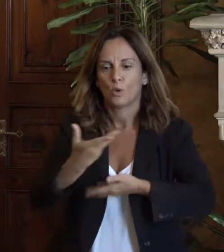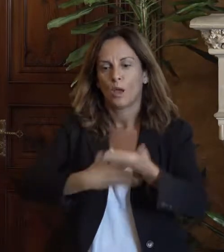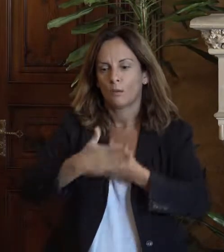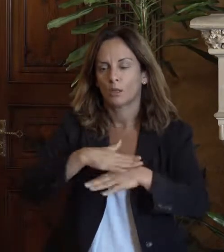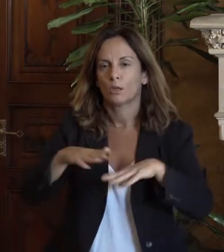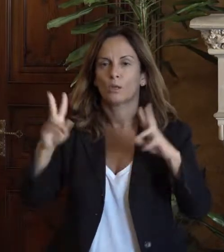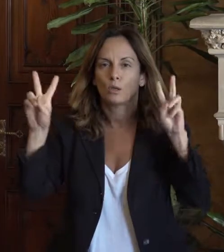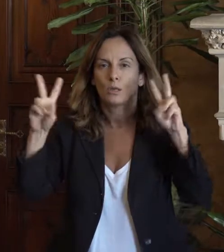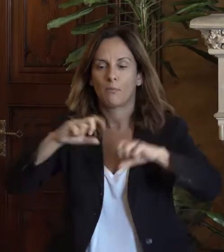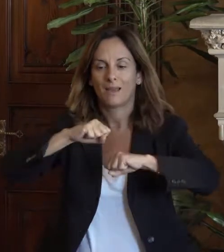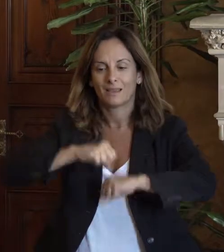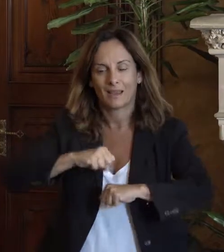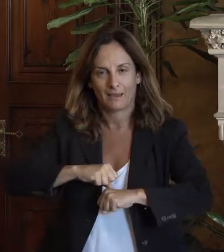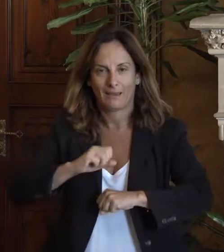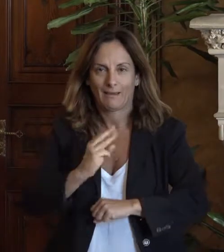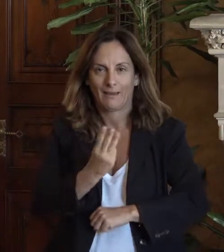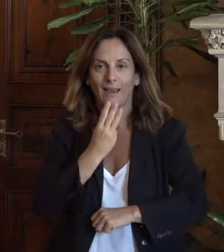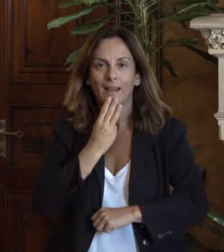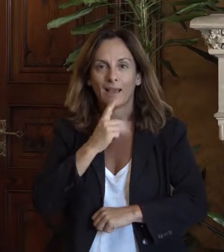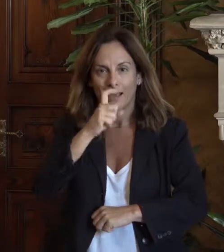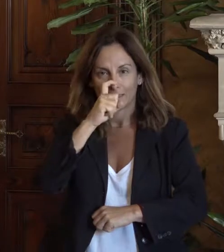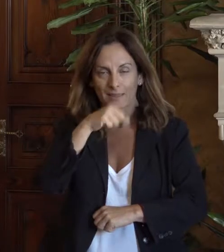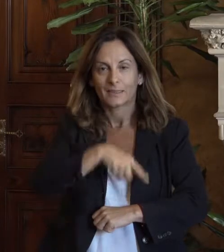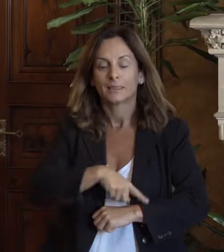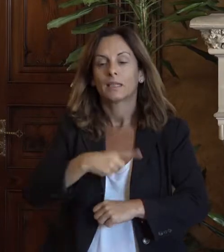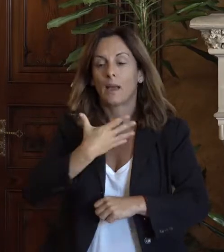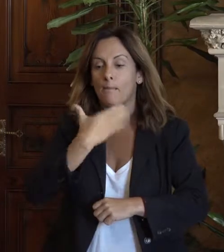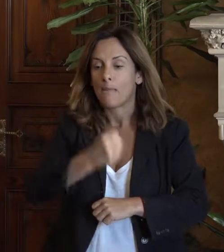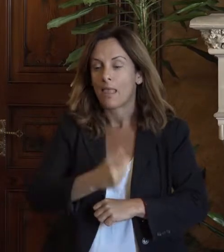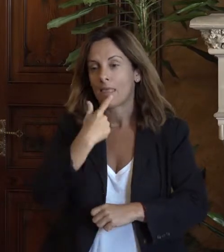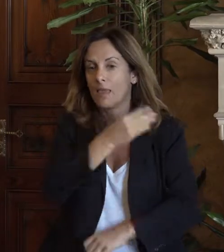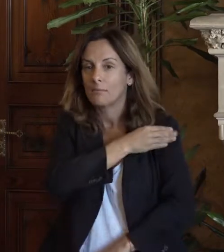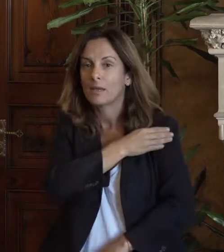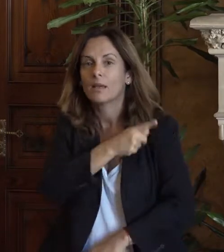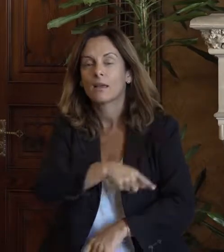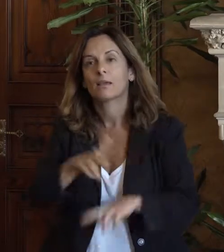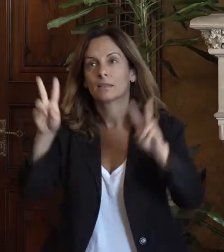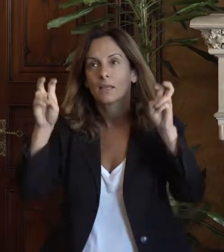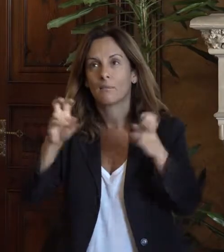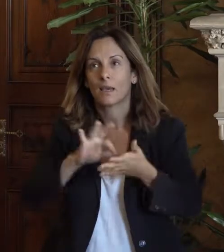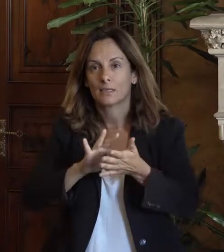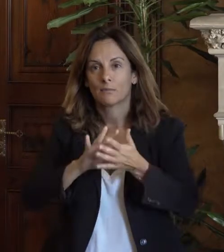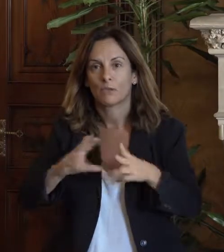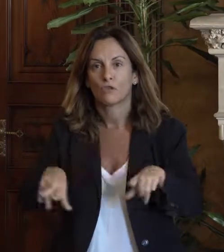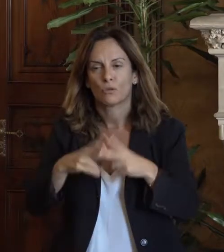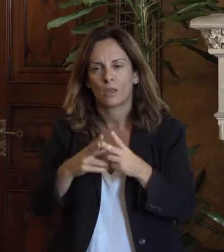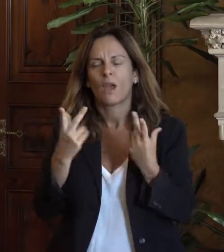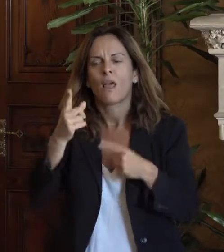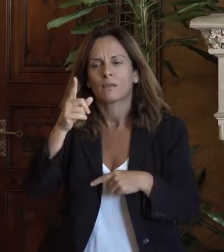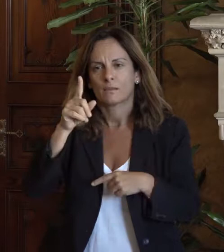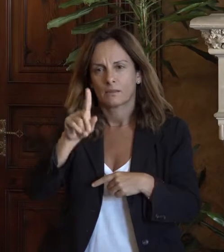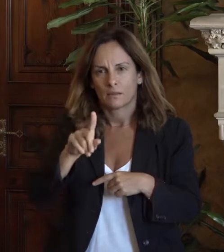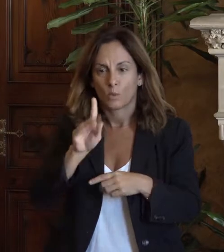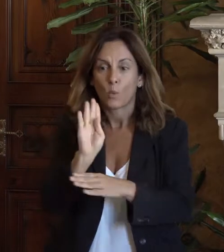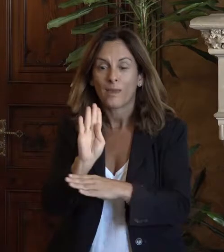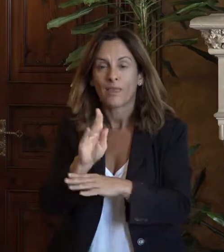També ens ha demanat que en el Consell Insular, per via de l'Institut Mallorquí de Fets Socials, també estenguem el programa de cuidar